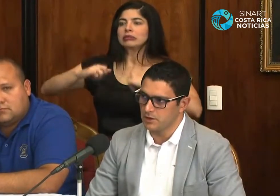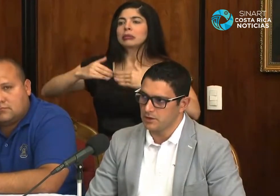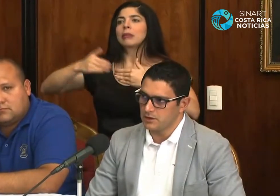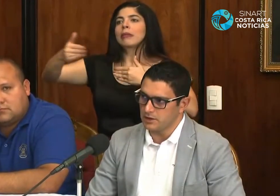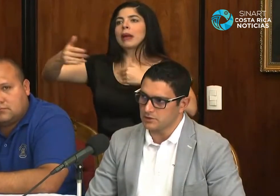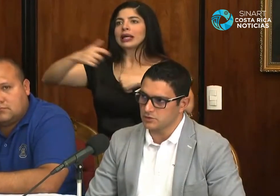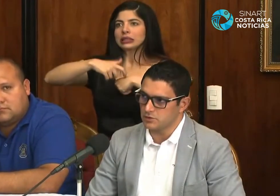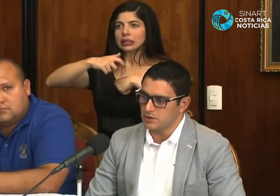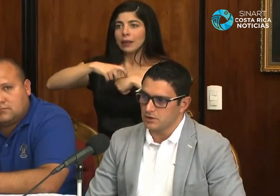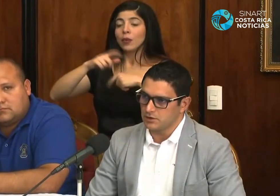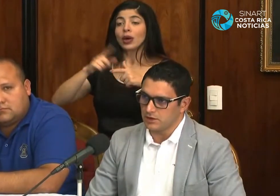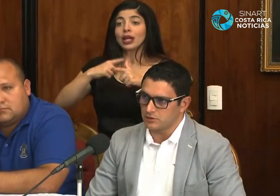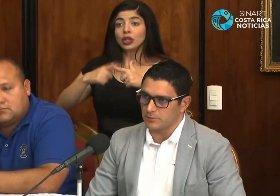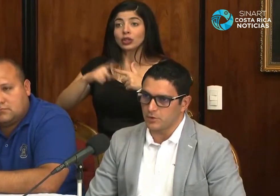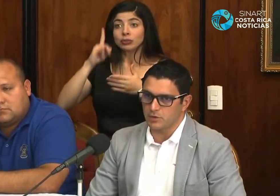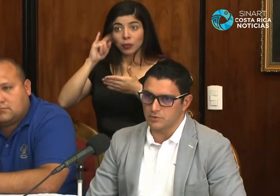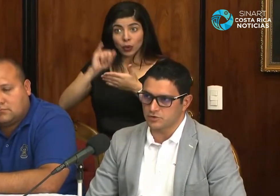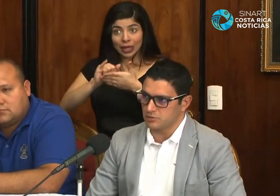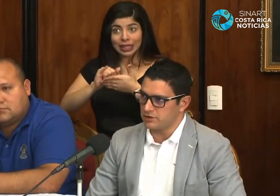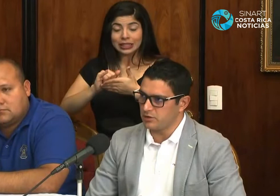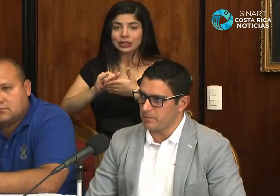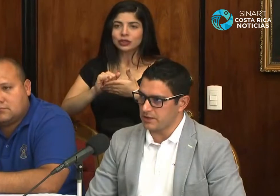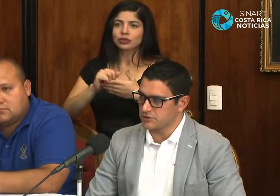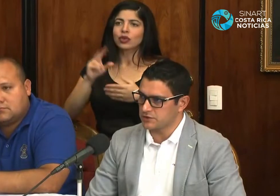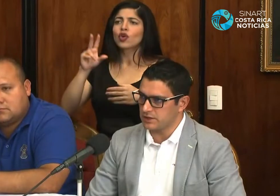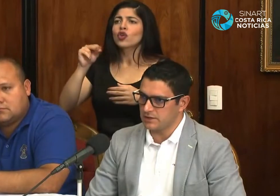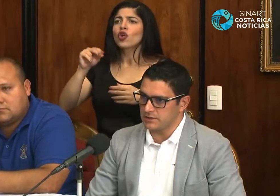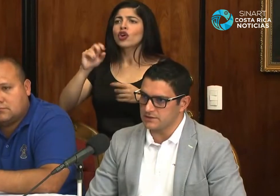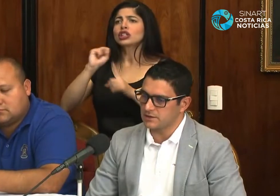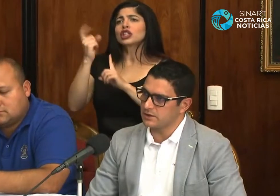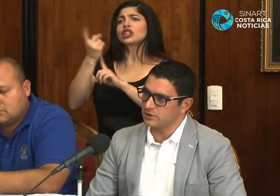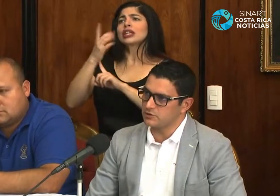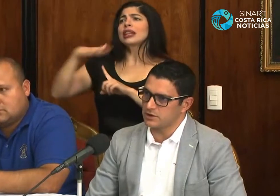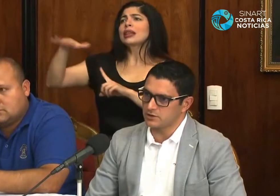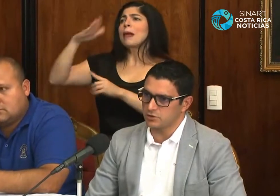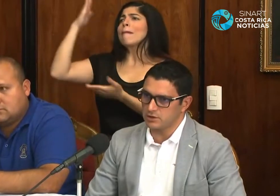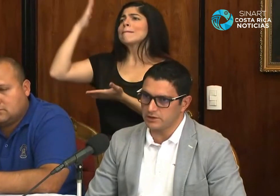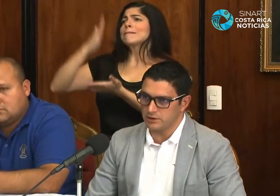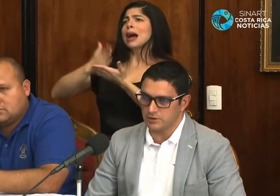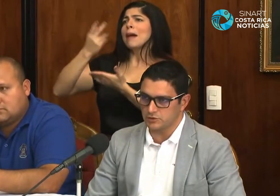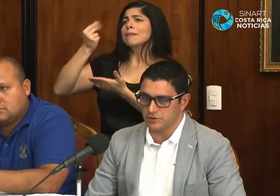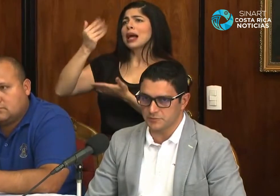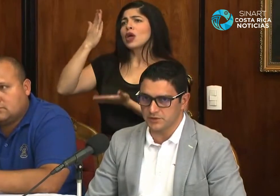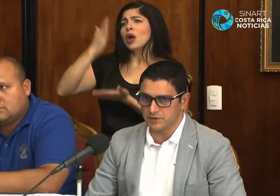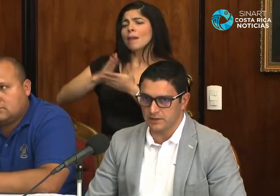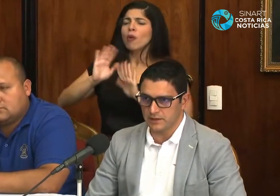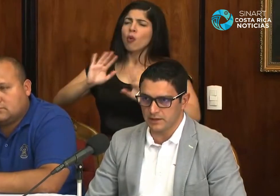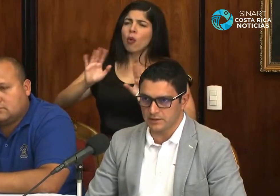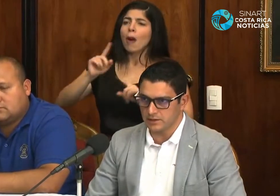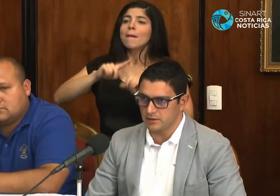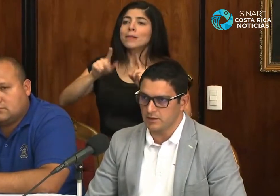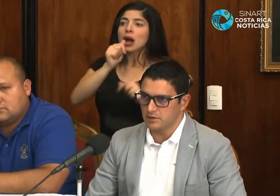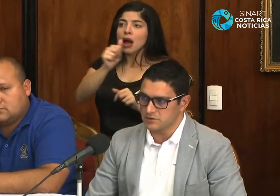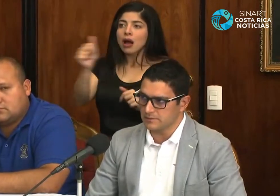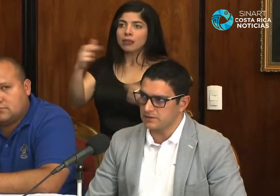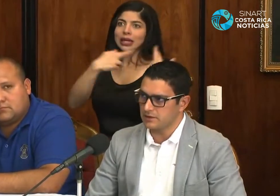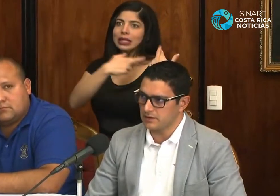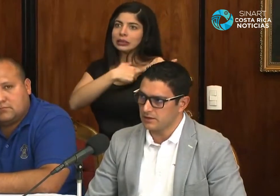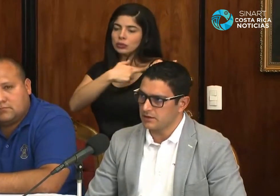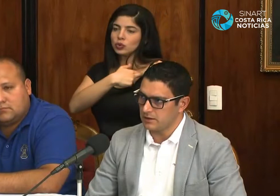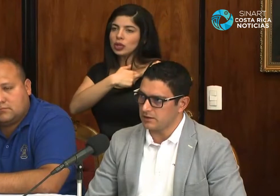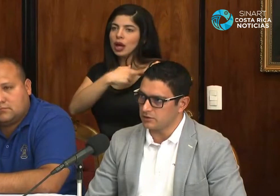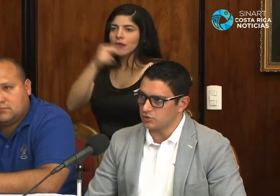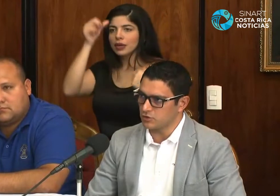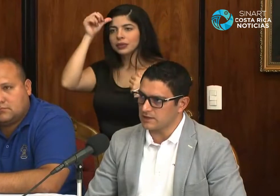tiempo. Y en eso no tampoco vamos, como les digo, a parar la sociedad y a decir que ya no hay que usar de todo el dinero. Es una responsabilidad de cada quien,